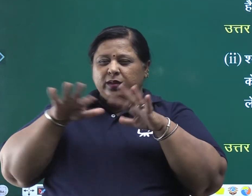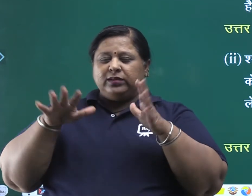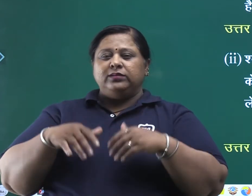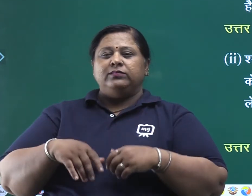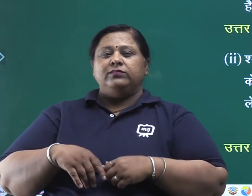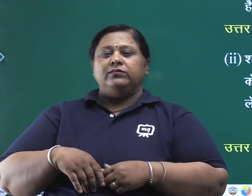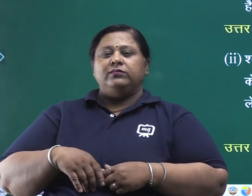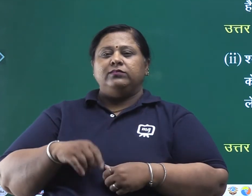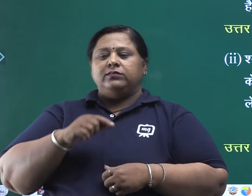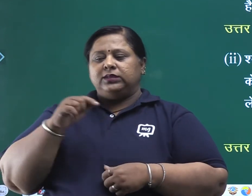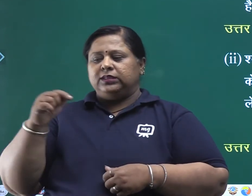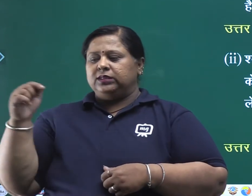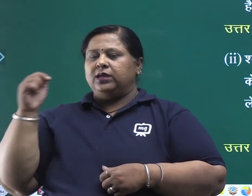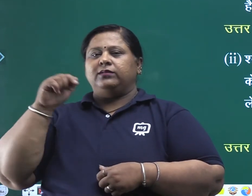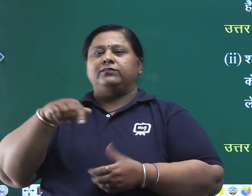रिक्त स्थान